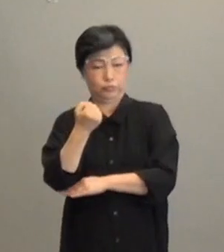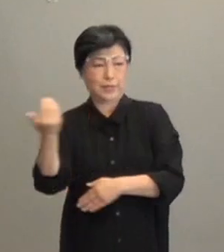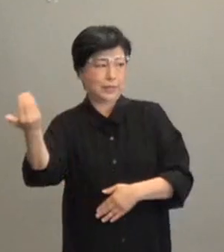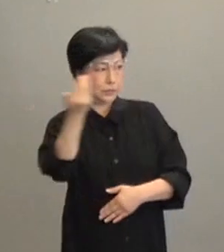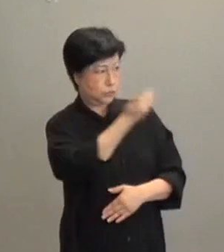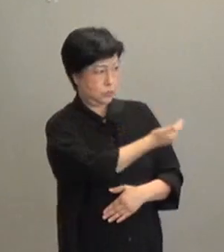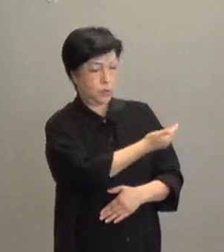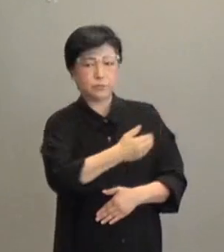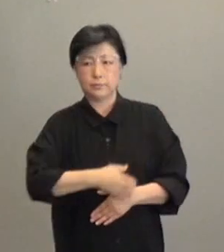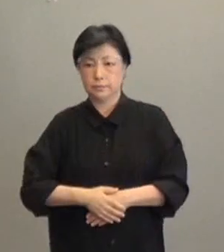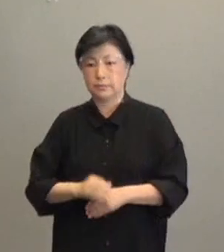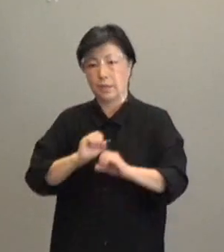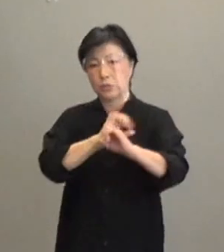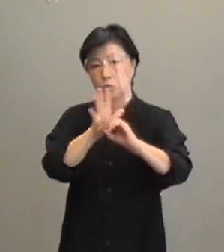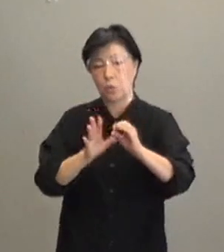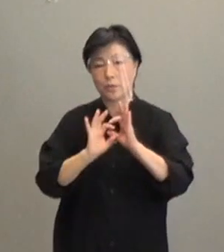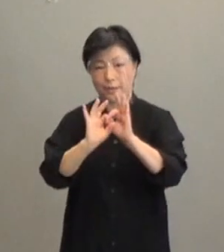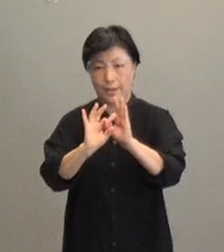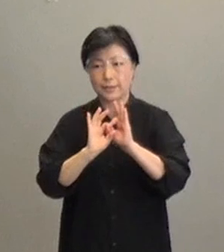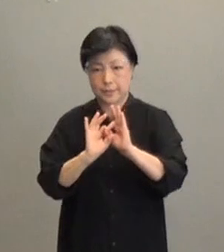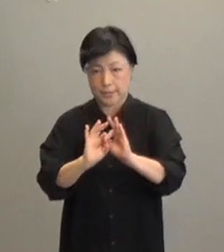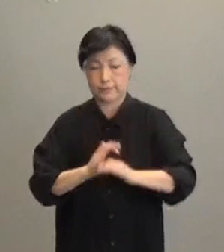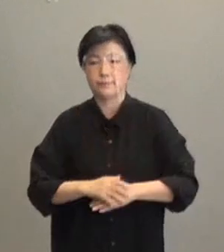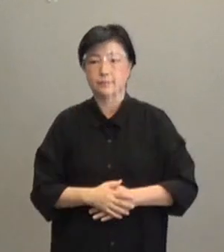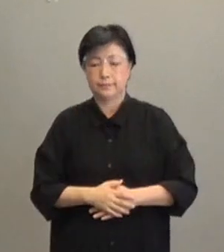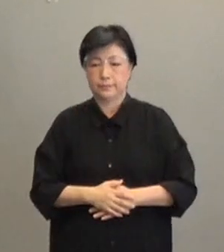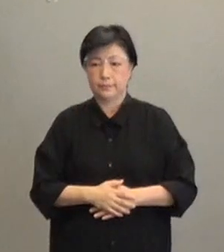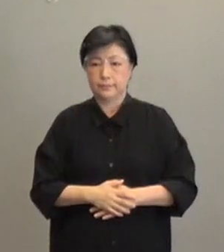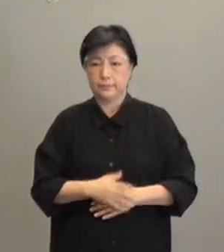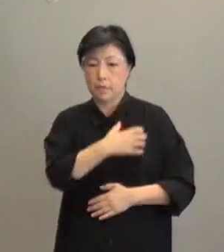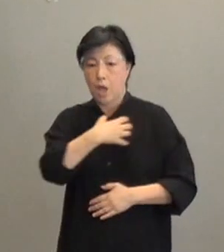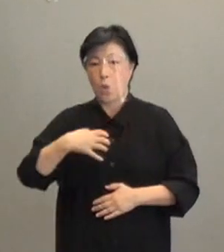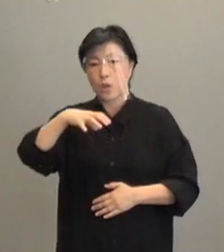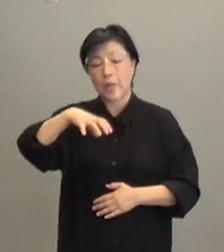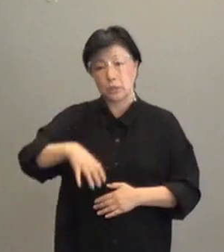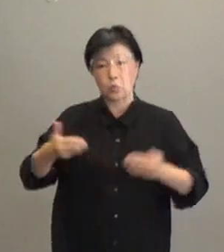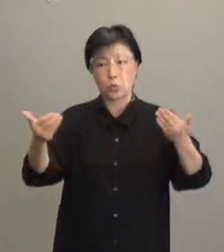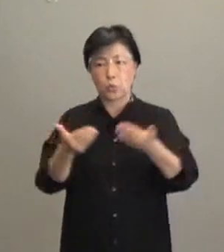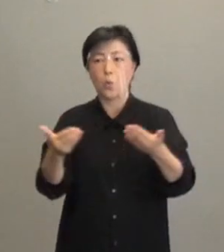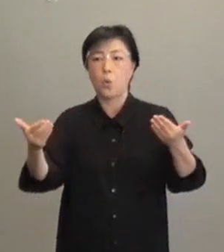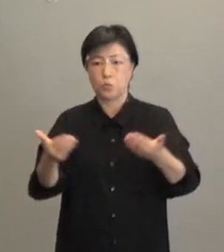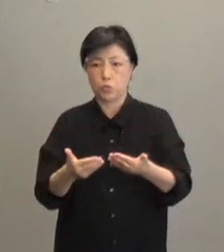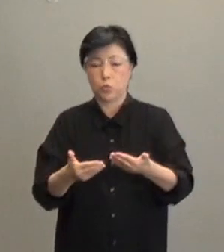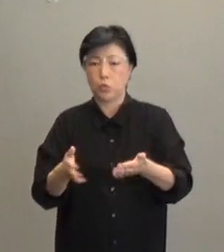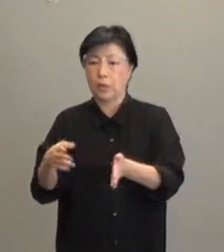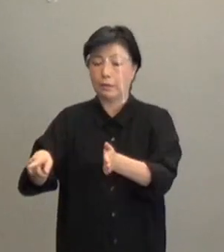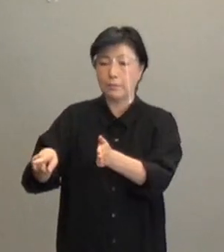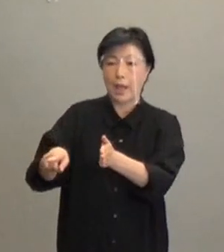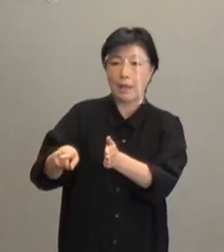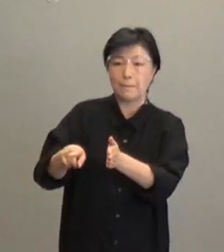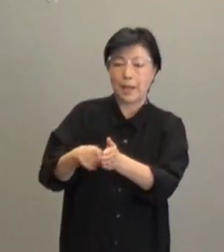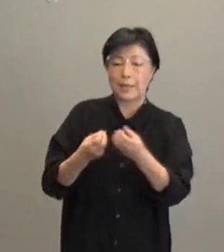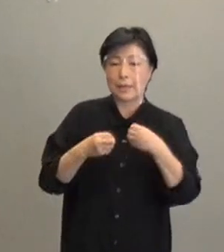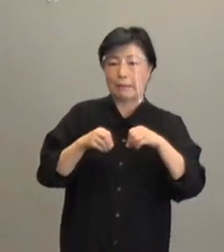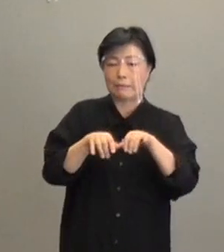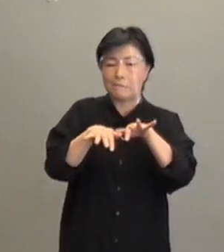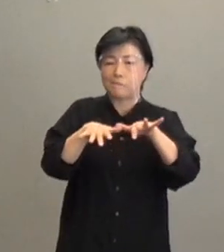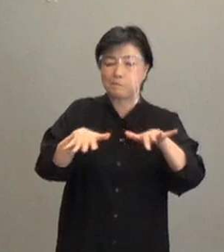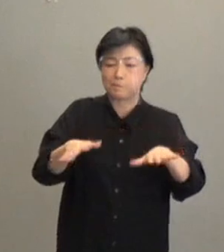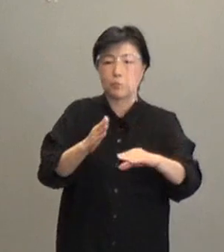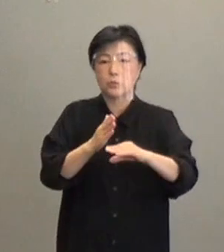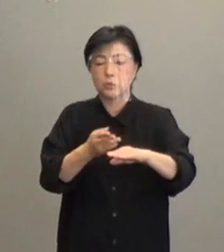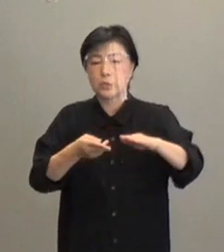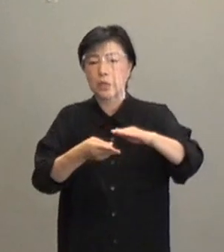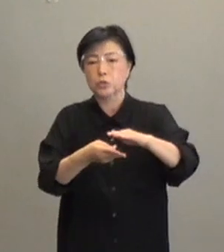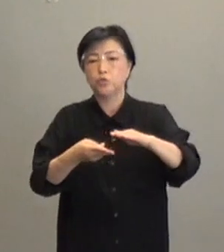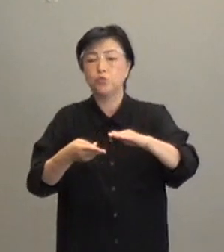願いします。まずコロナの関係なんですが、保健所の業務ですね。今まで感染拡大期には入院調整